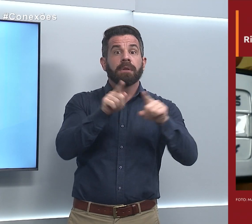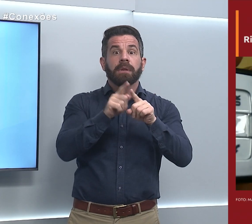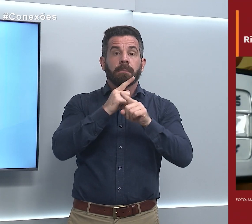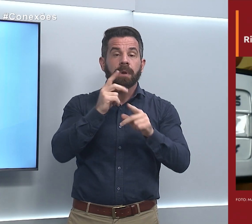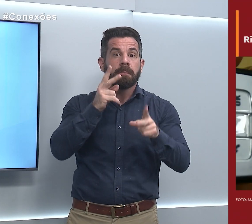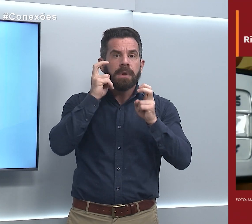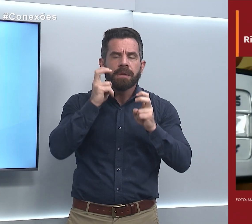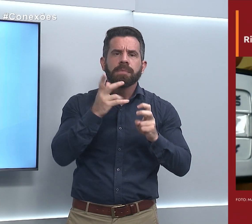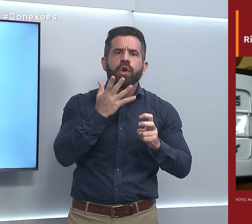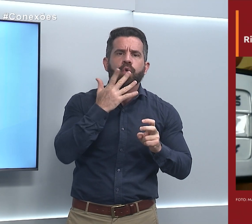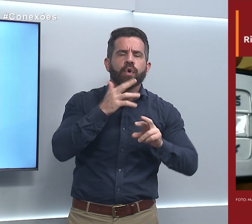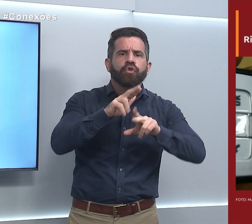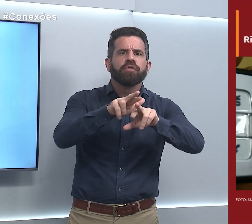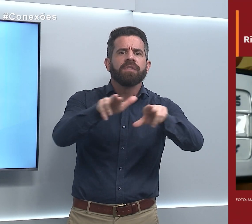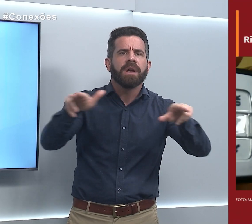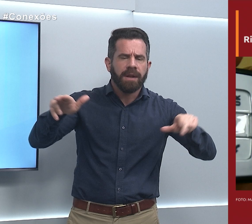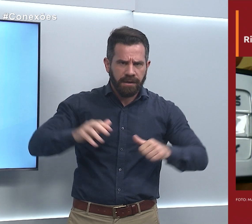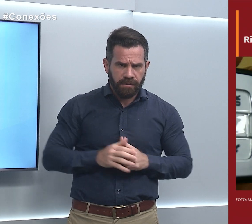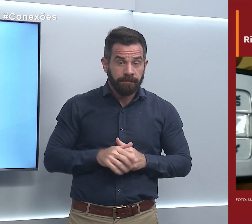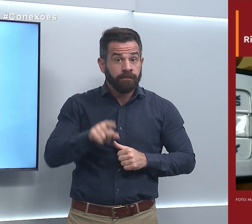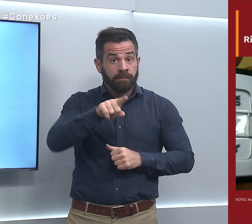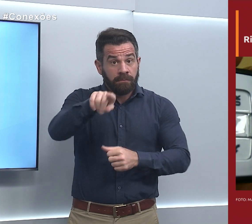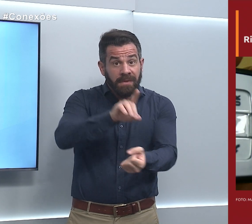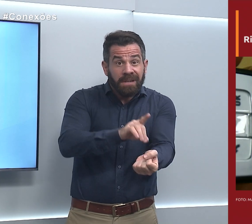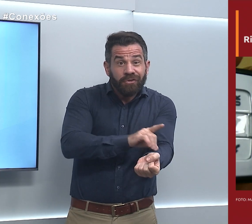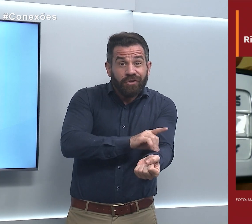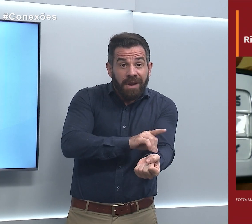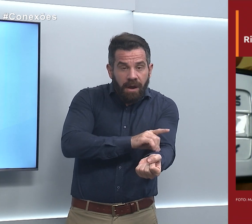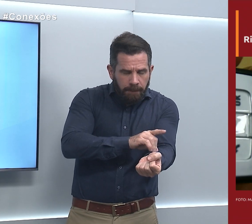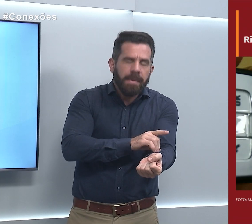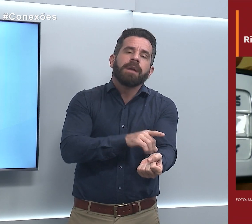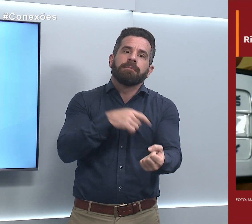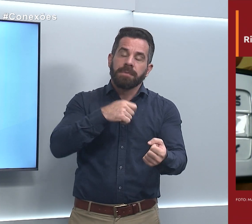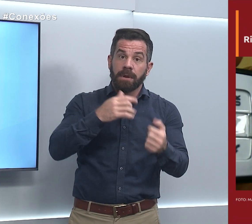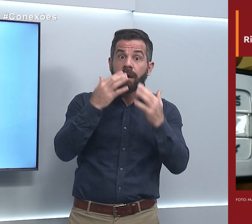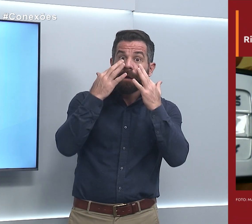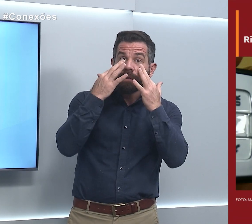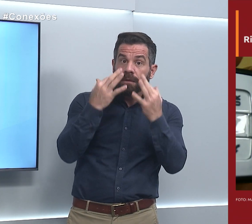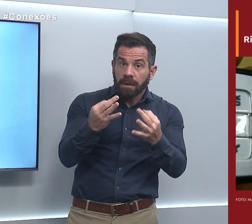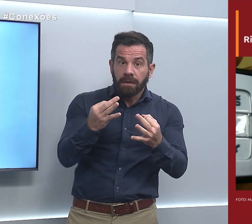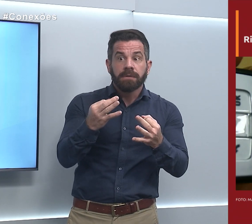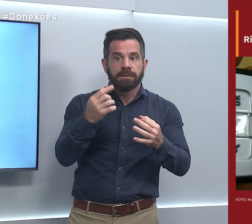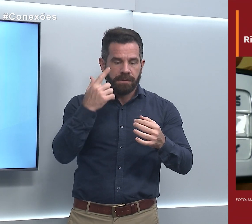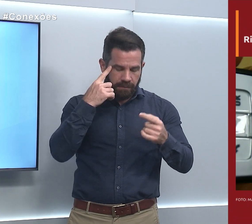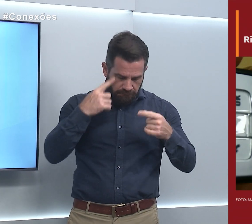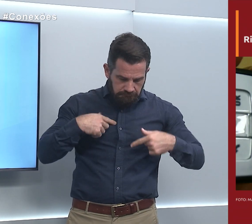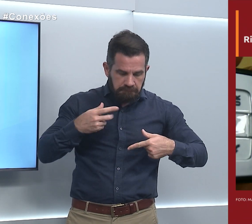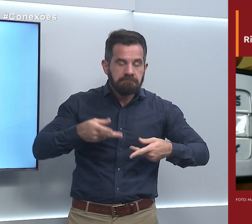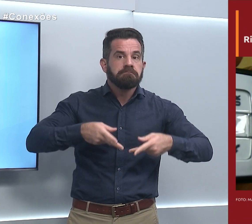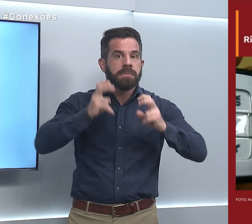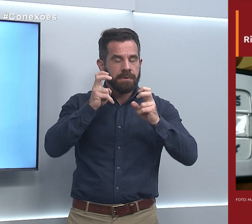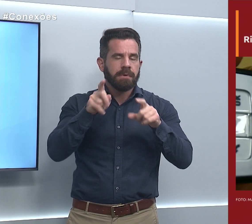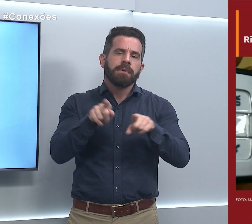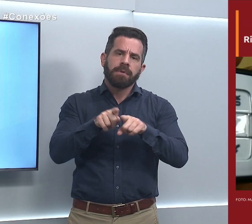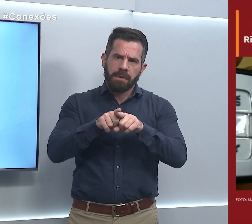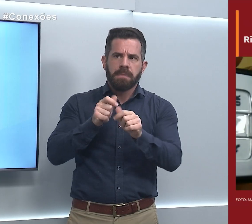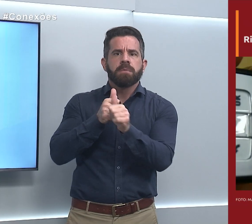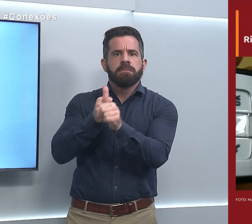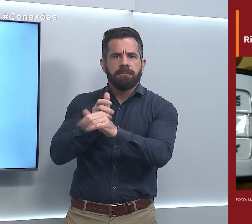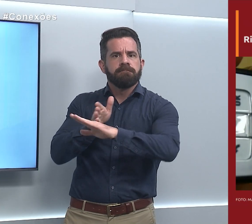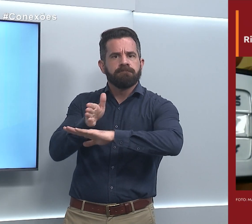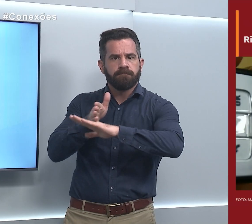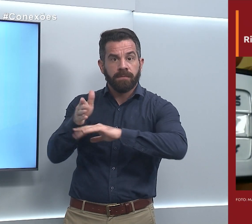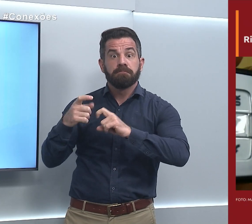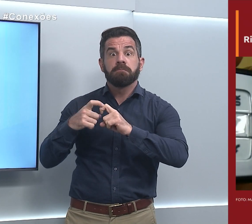percepção das cores. Então, se você é diabético, fique atento aos sintomas e sinais e, claro, mantenha acompanhamento